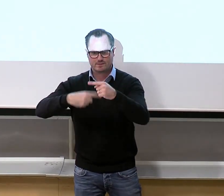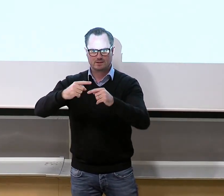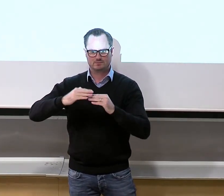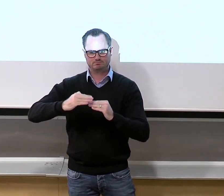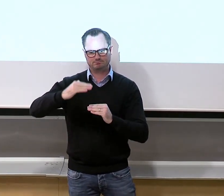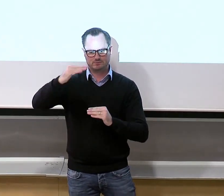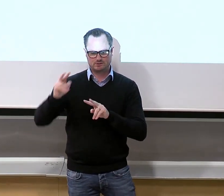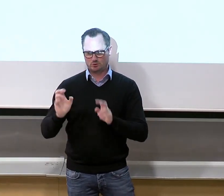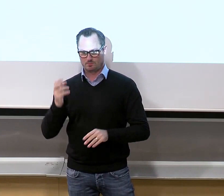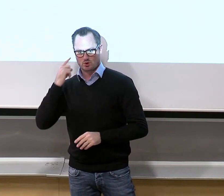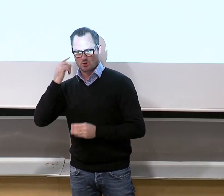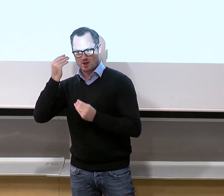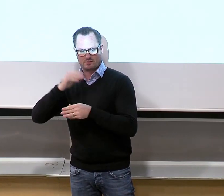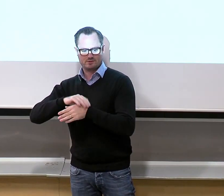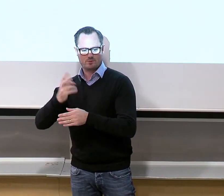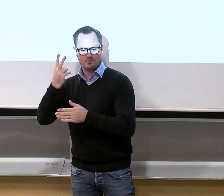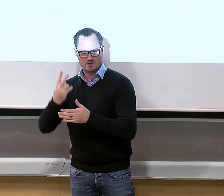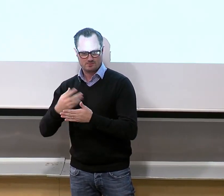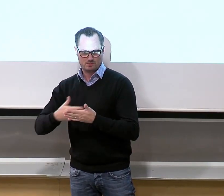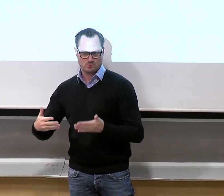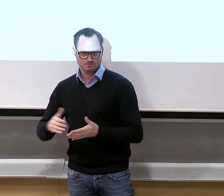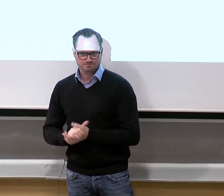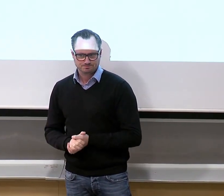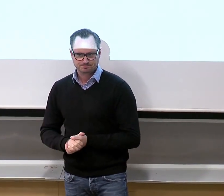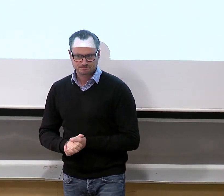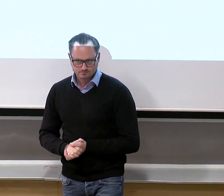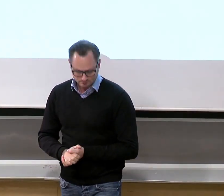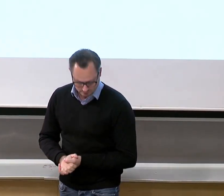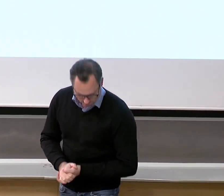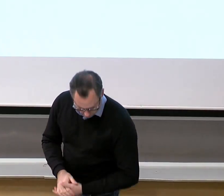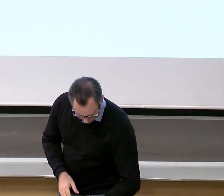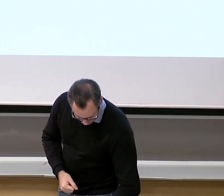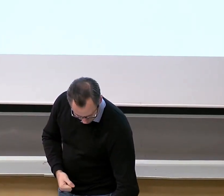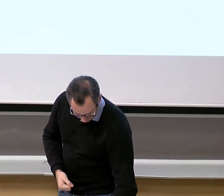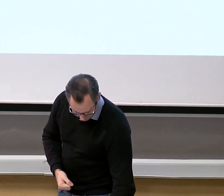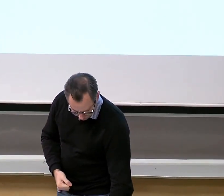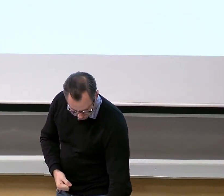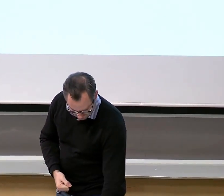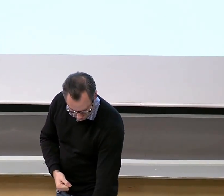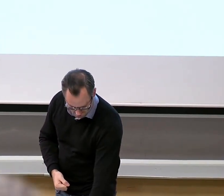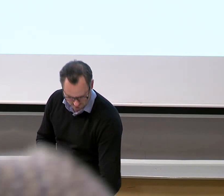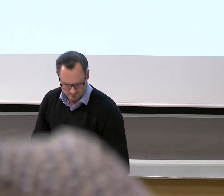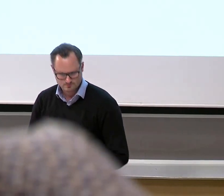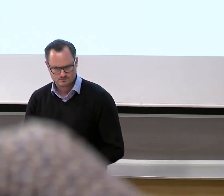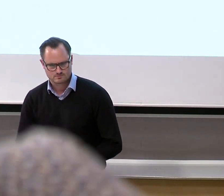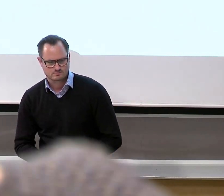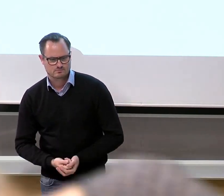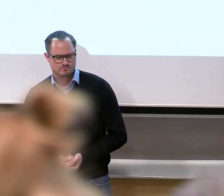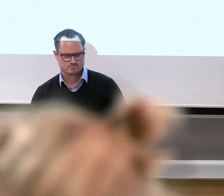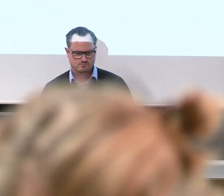eller talar utvecklar svenska språket som precis på samma sätt som hörande gör. Som har